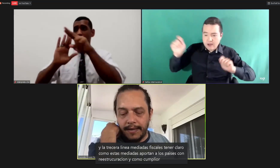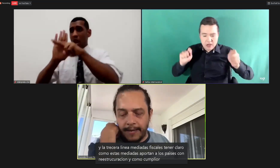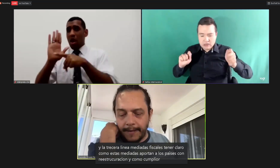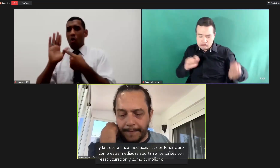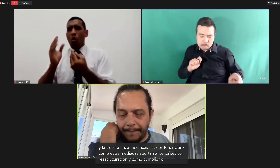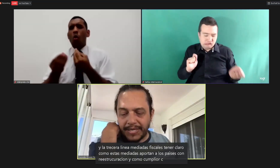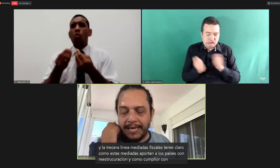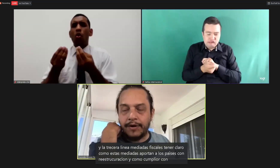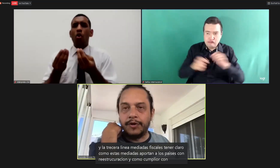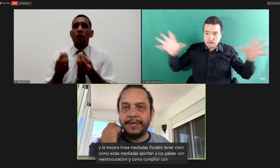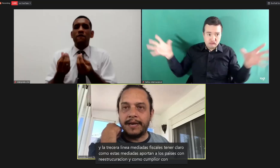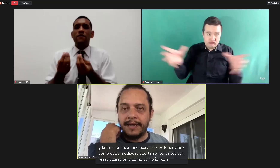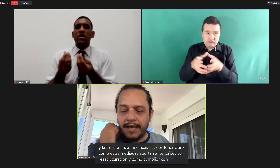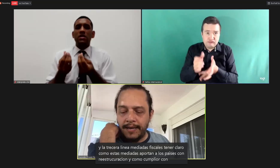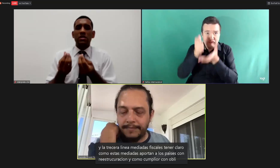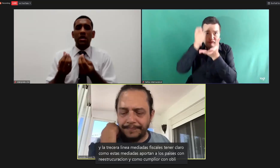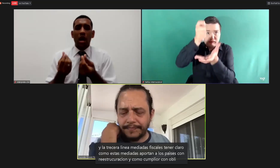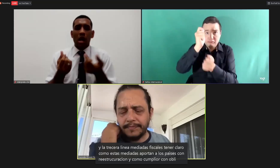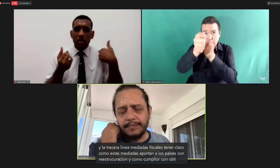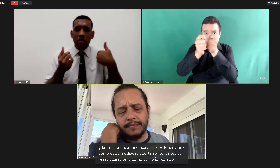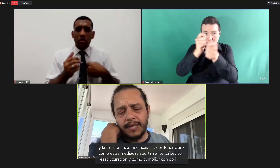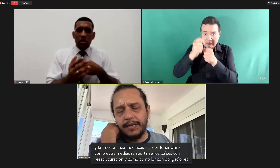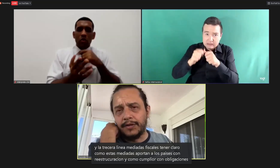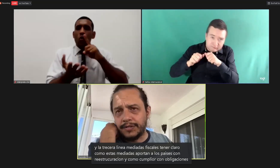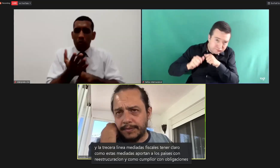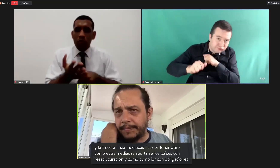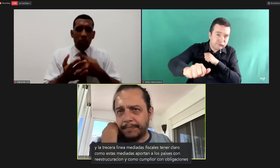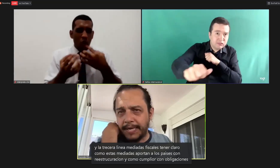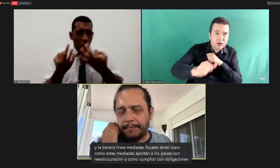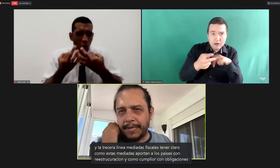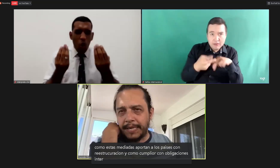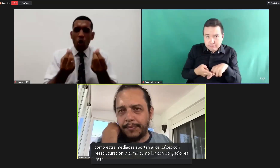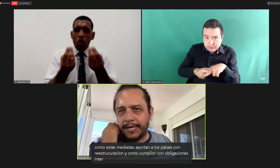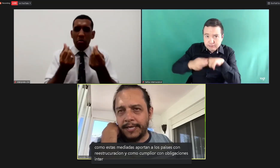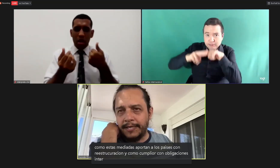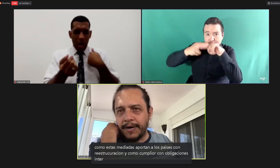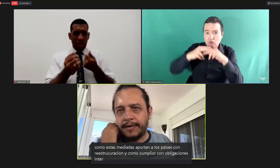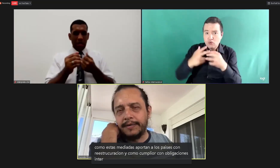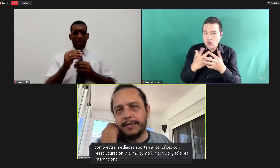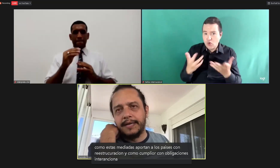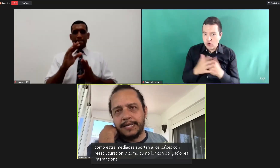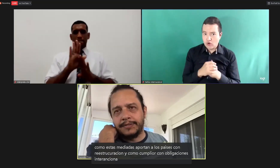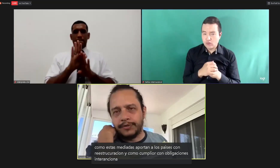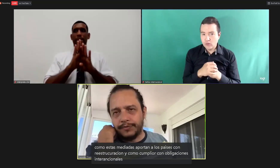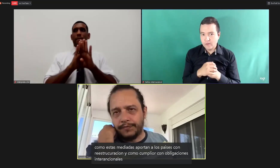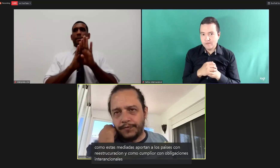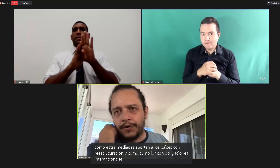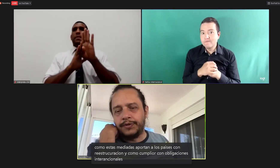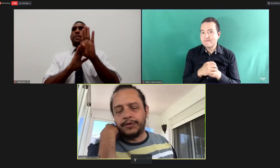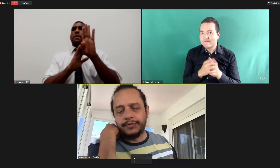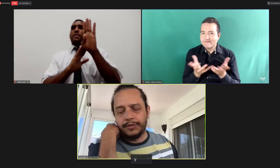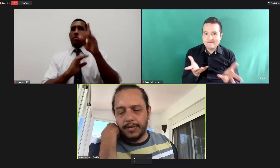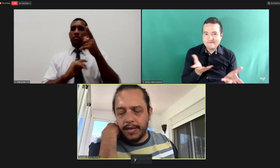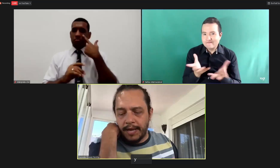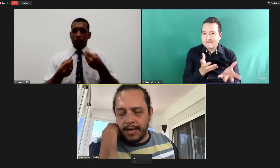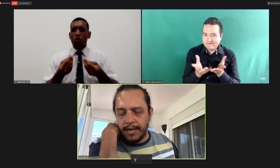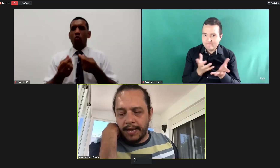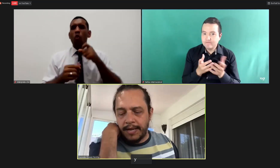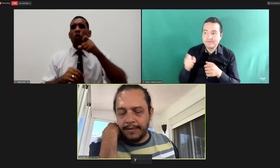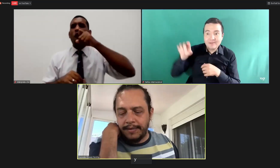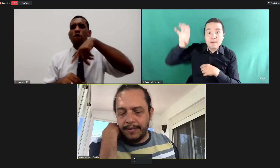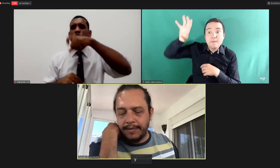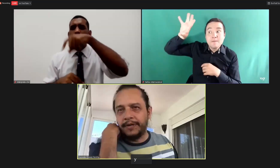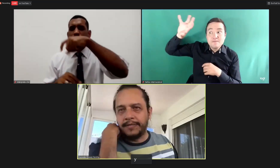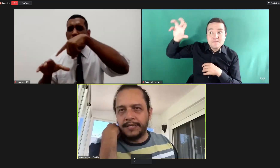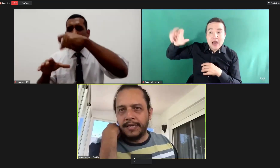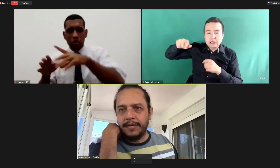desfinanciar la economía real y para poder derivar esos fondos